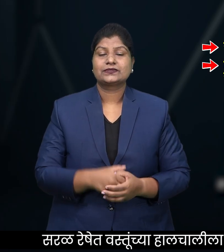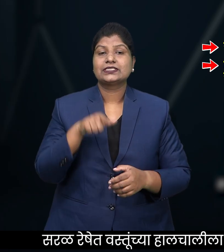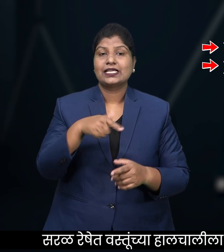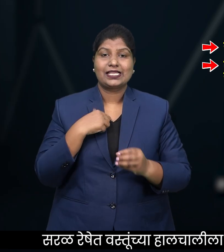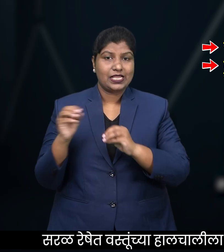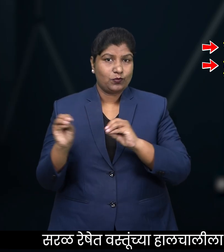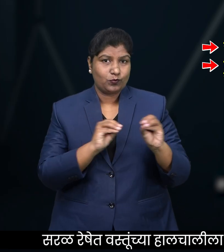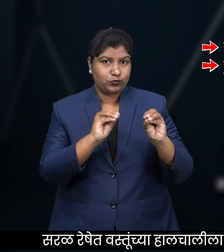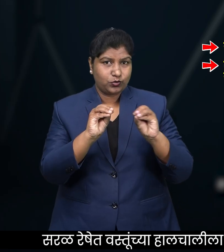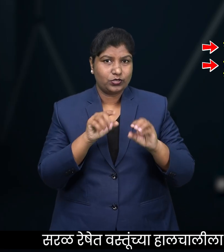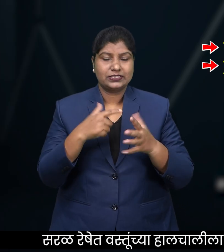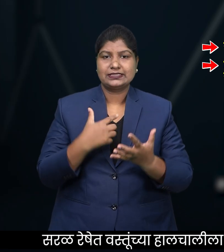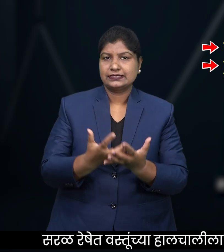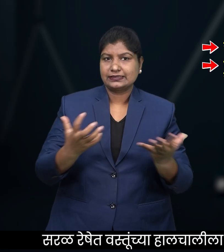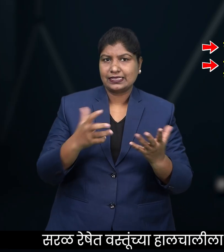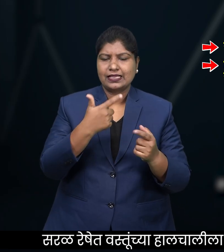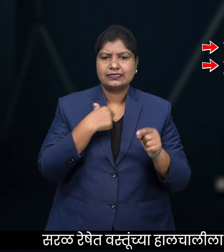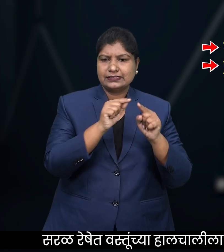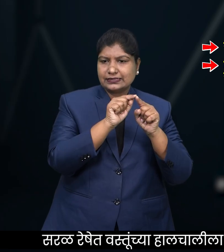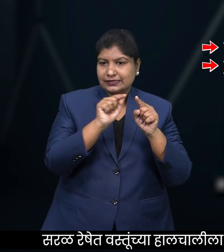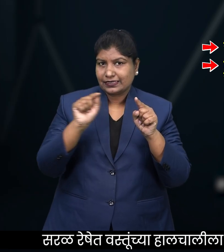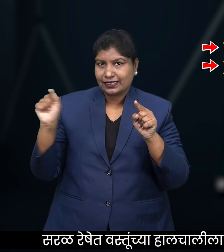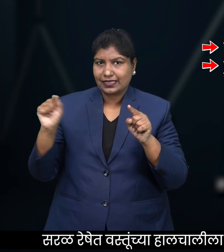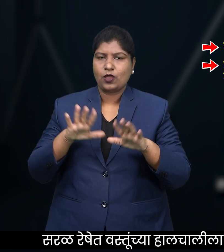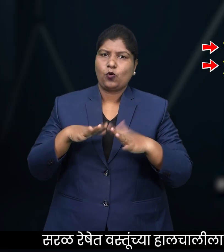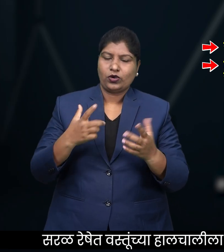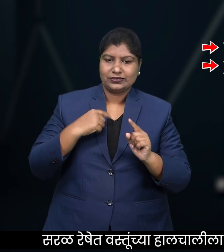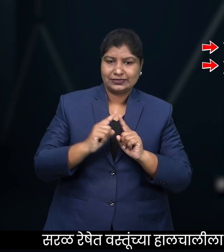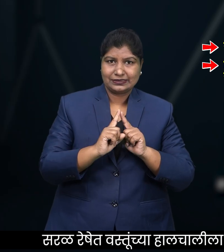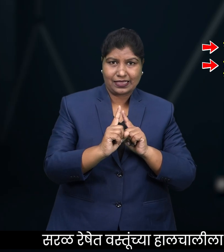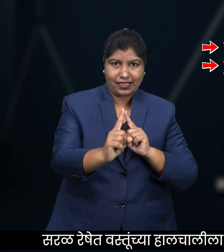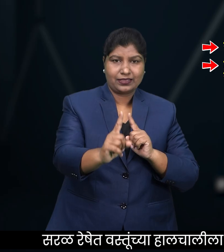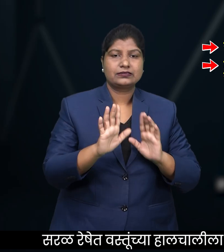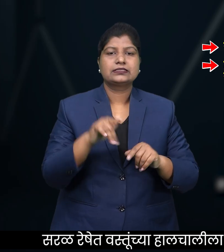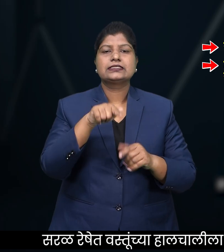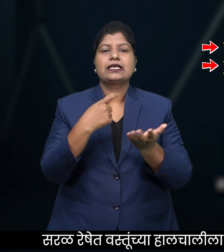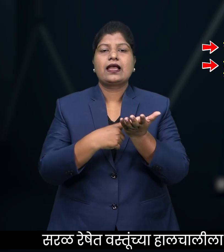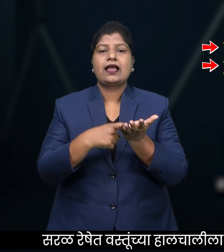सरळ रेषेत वस्तूंच्या हालचालीला रेक्टिलिनियर सरळ रेषीय गती म्हणतात.